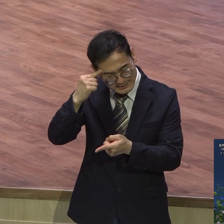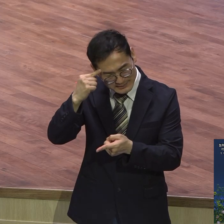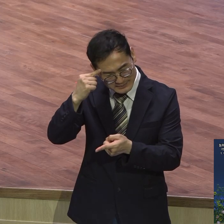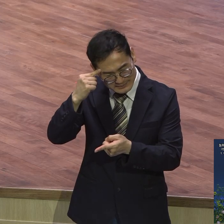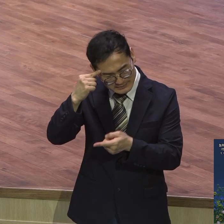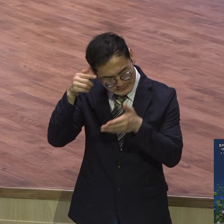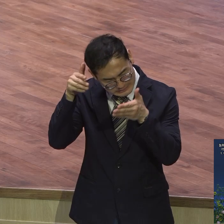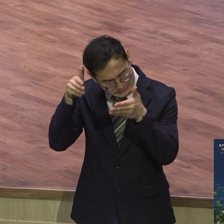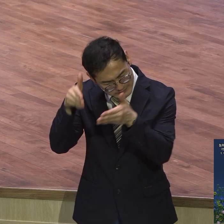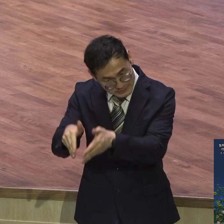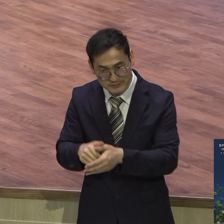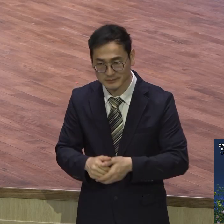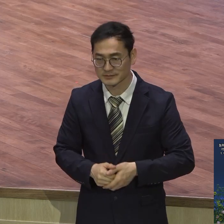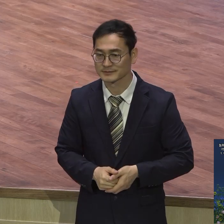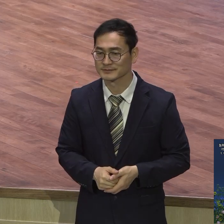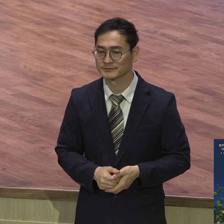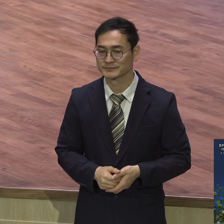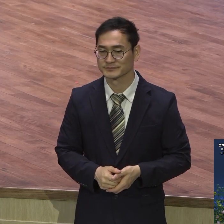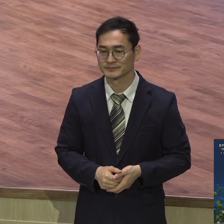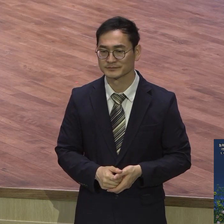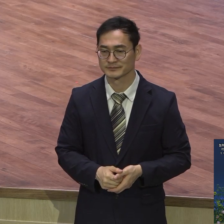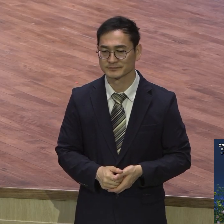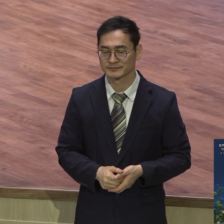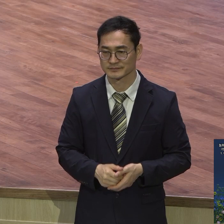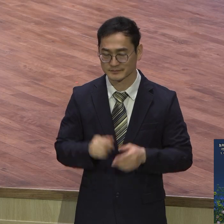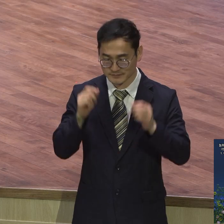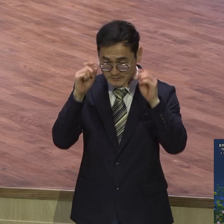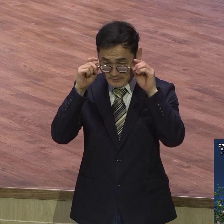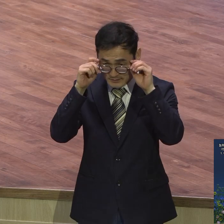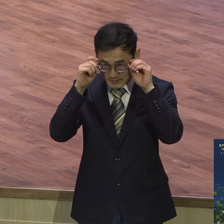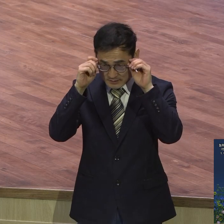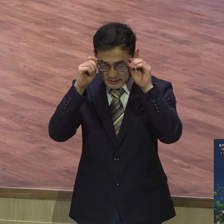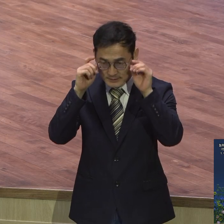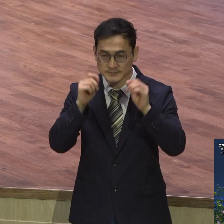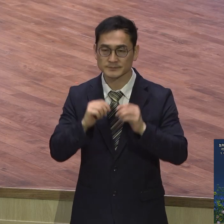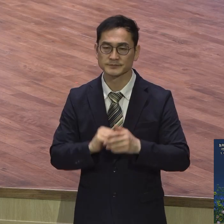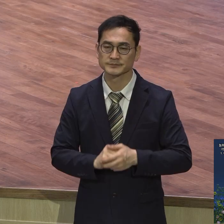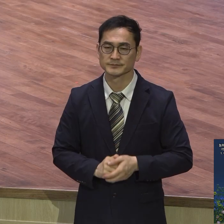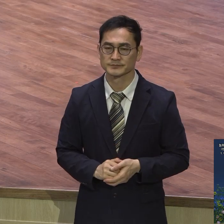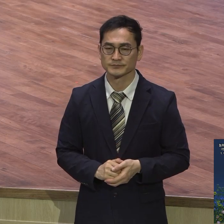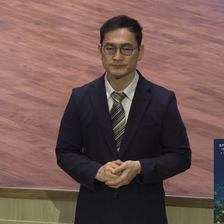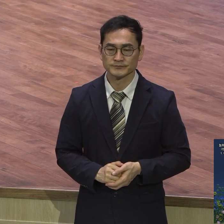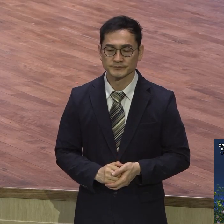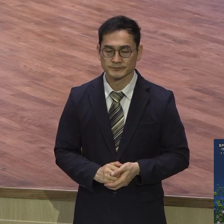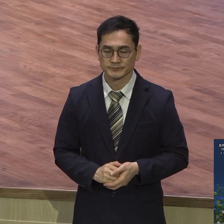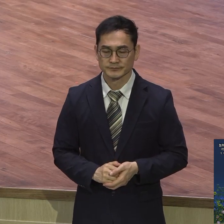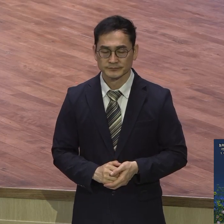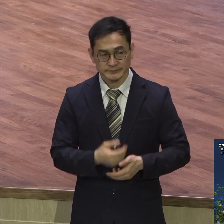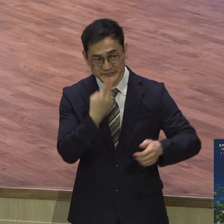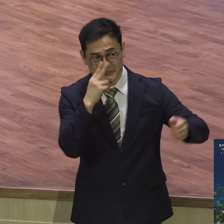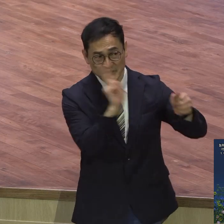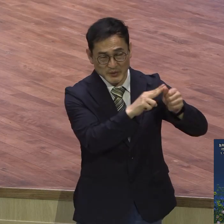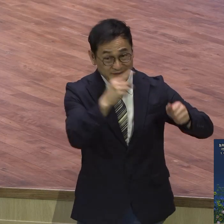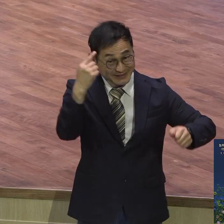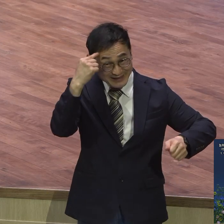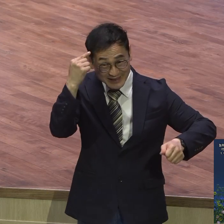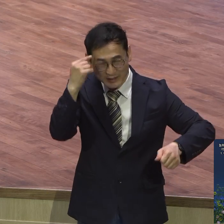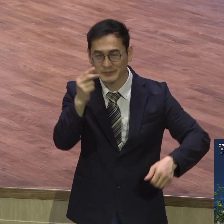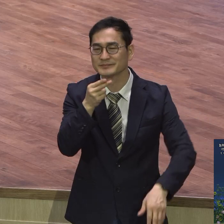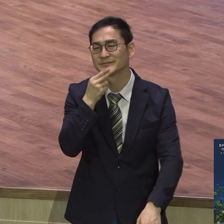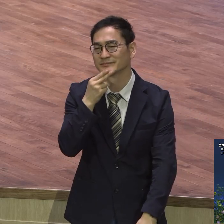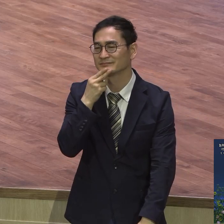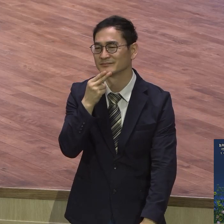이런 불신앙 바이러스에 감면되면요 나타난 것이 뭐냐 도전정신이 상실됩니다.